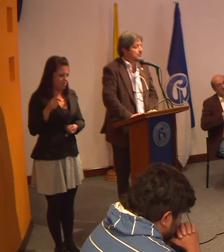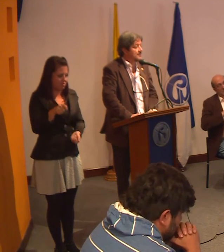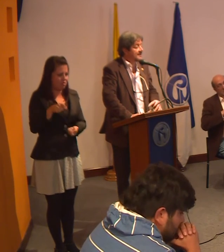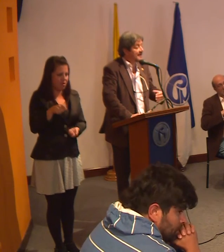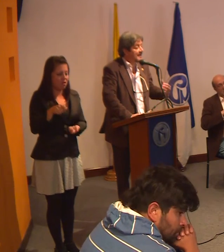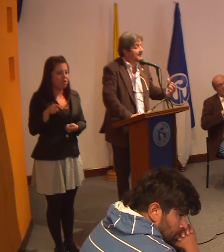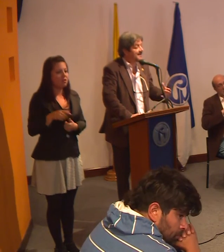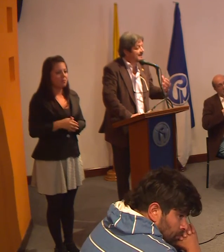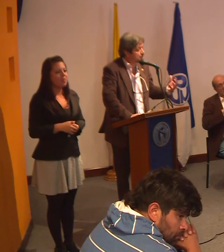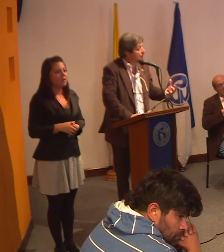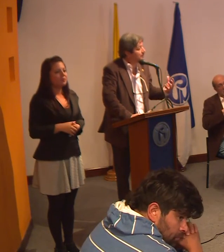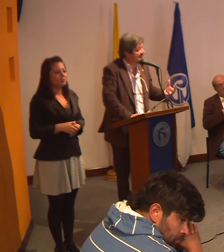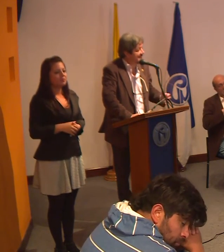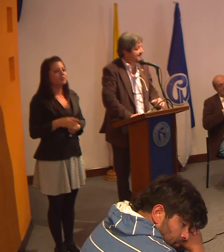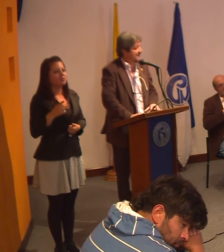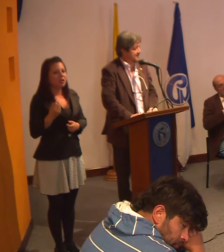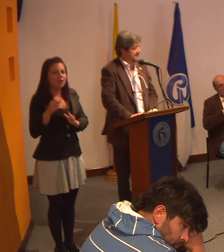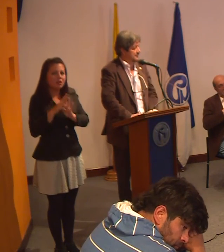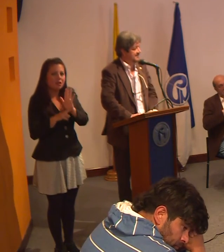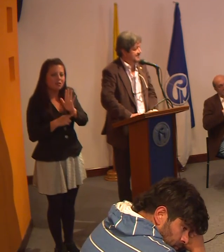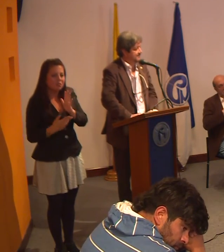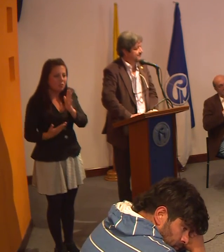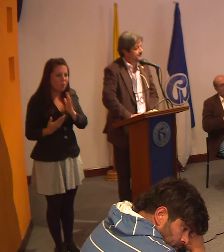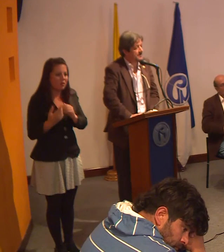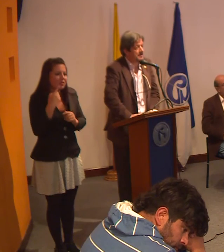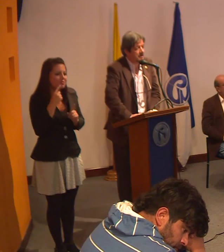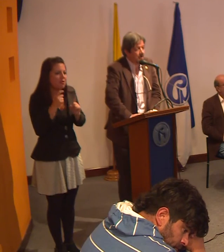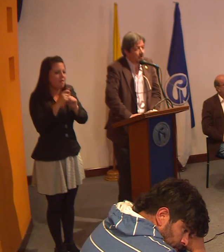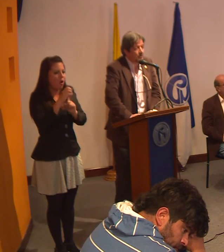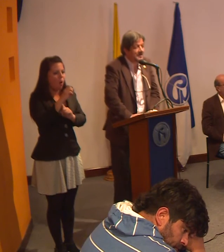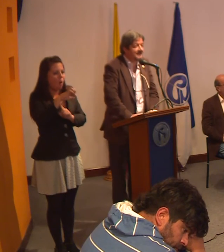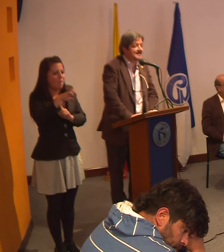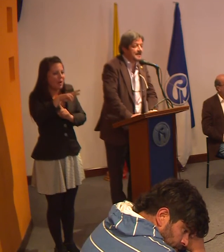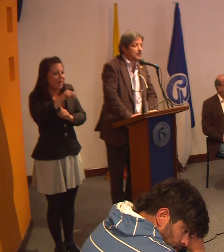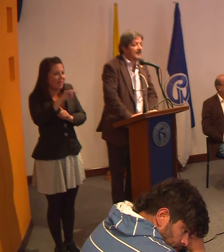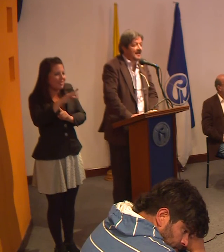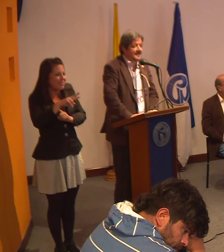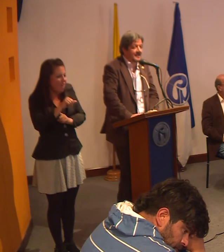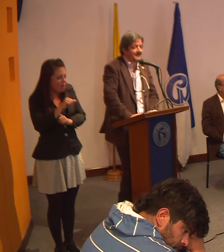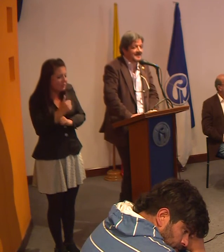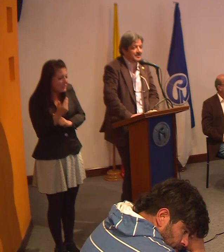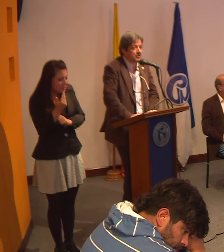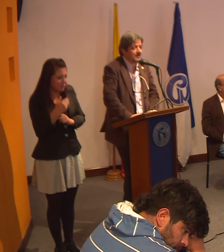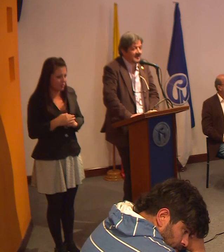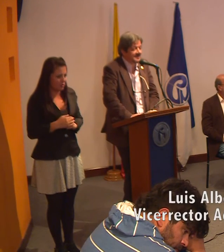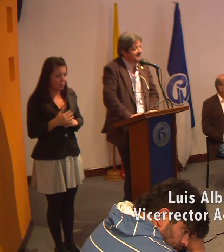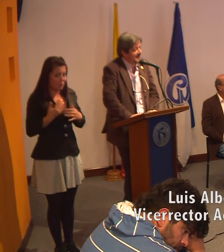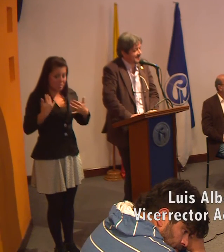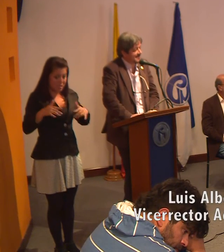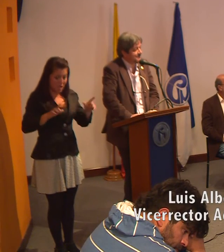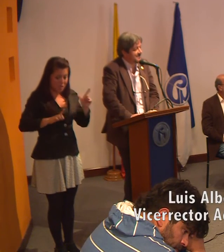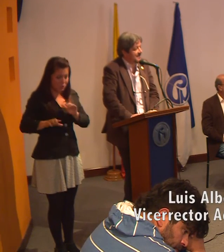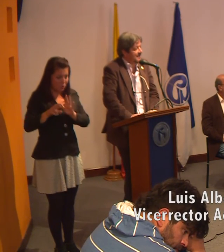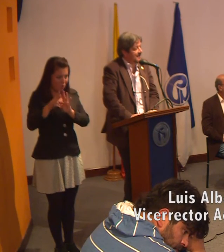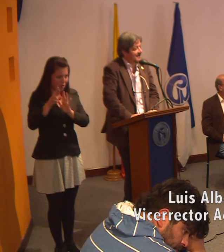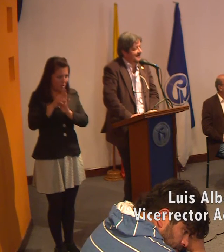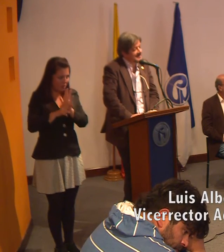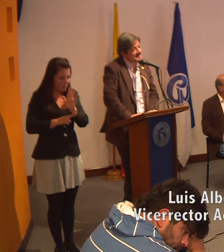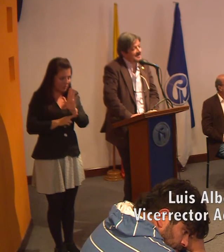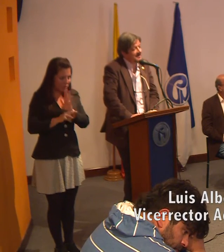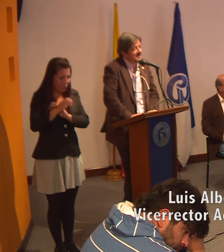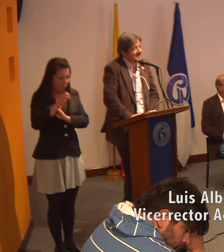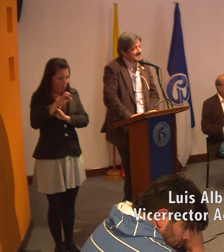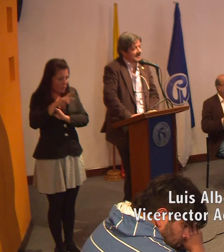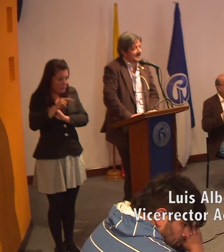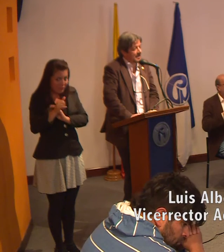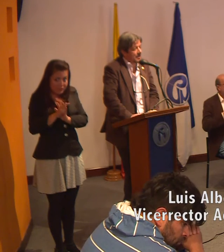su reglamentación operativa, llamémoslo así. Una vez se logra la reglamentación operativa de la estampilla,